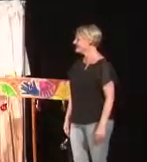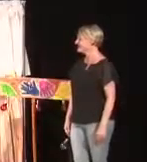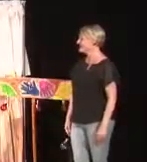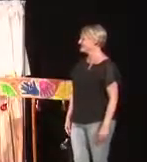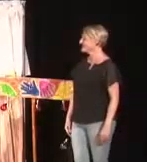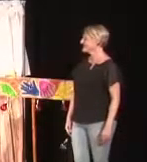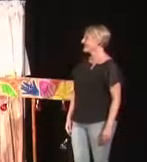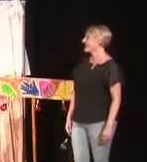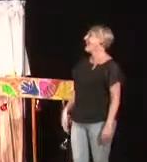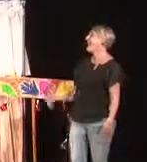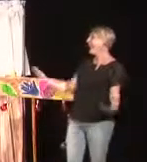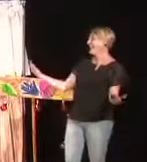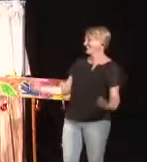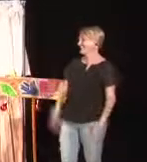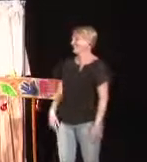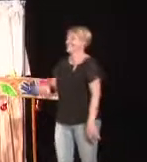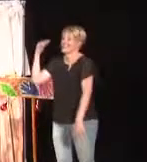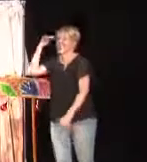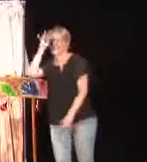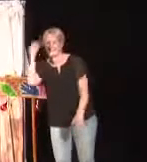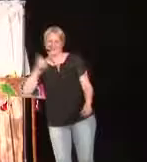Sans oublier Alexandra